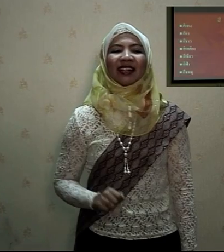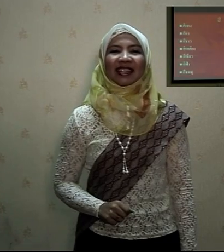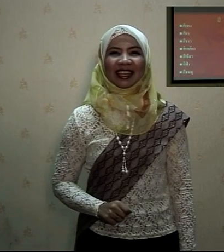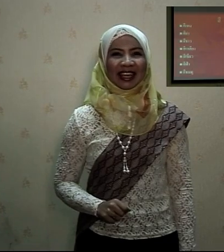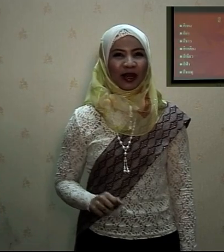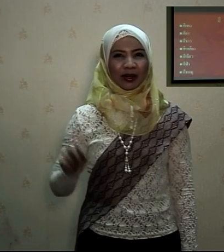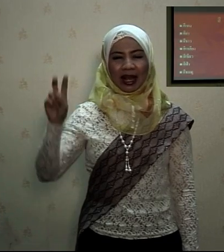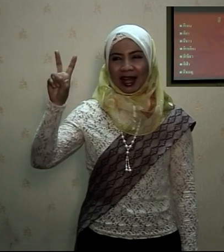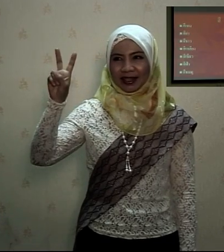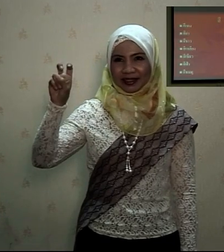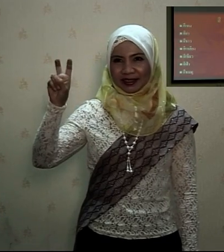สีเขียวนะ